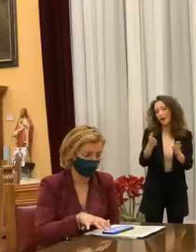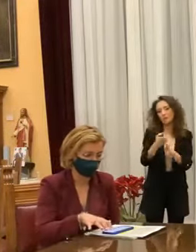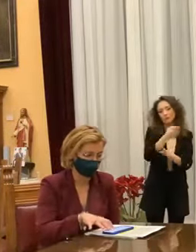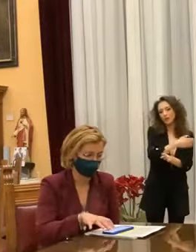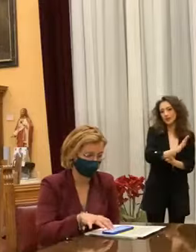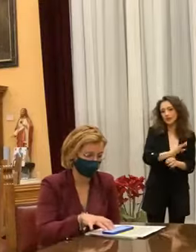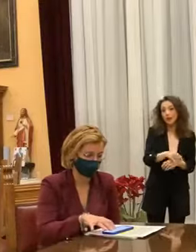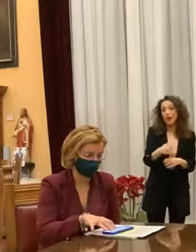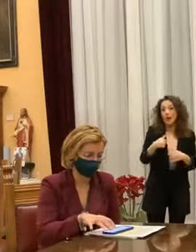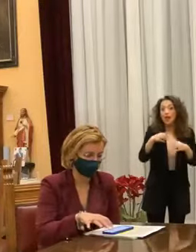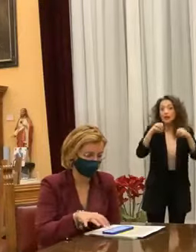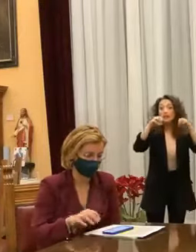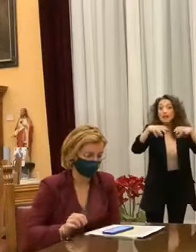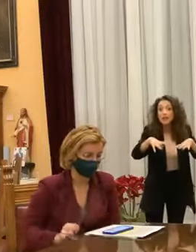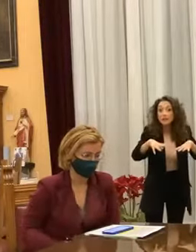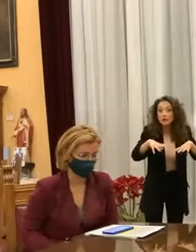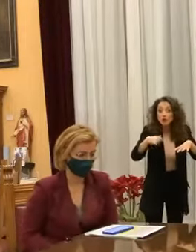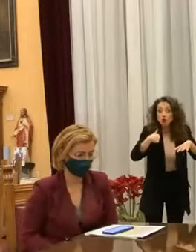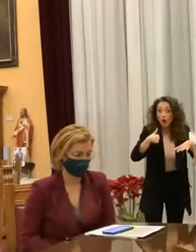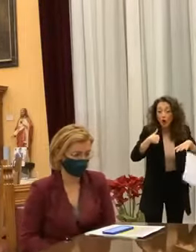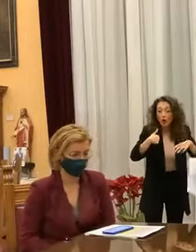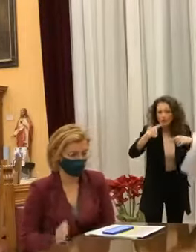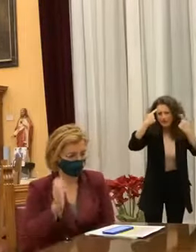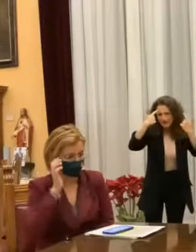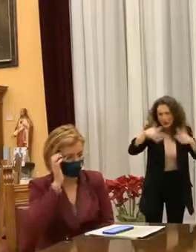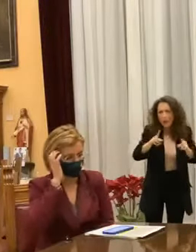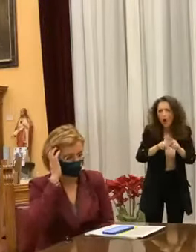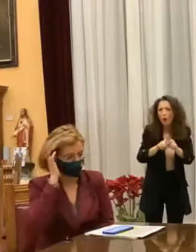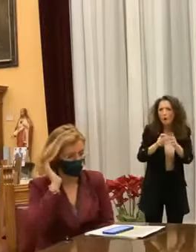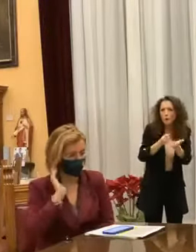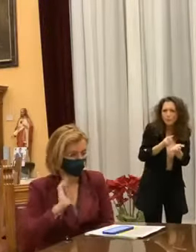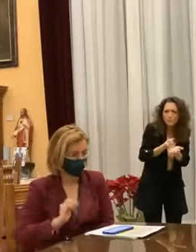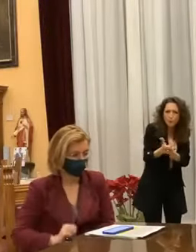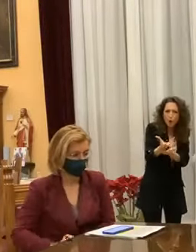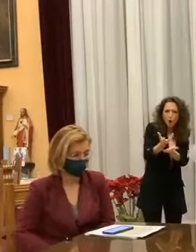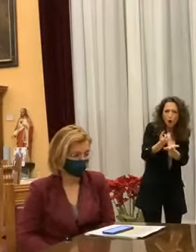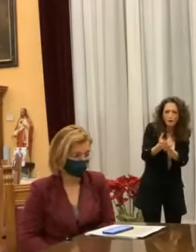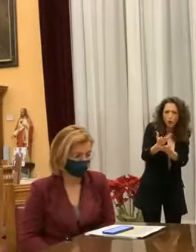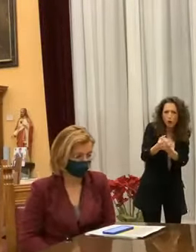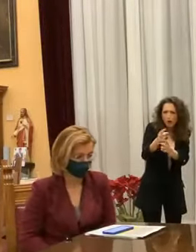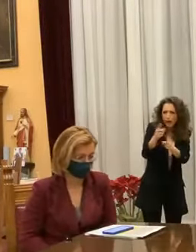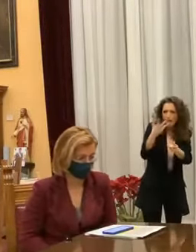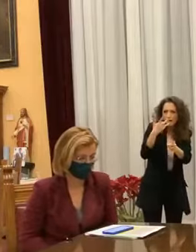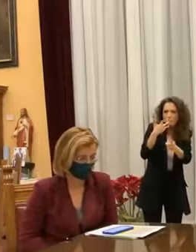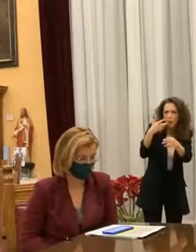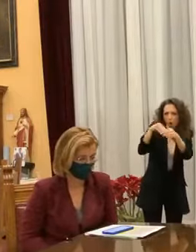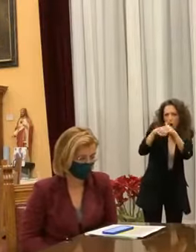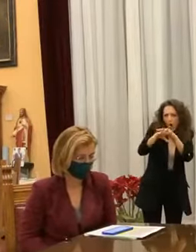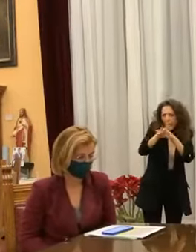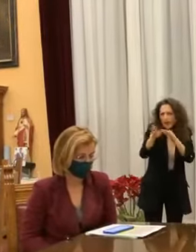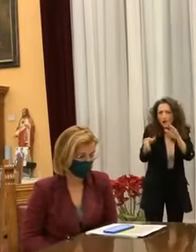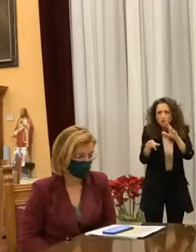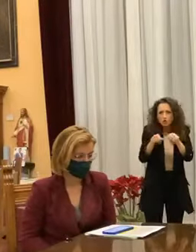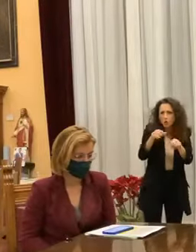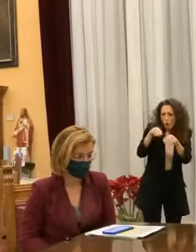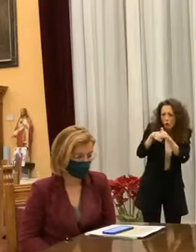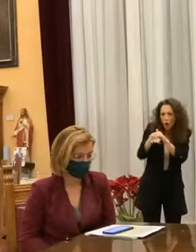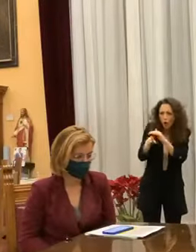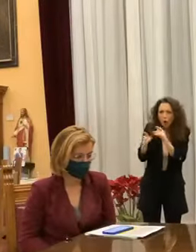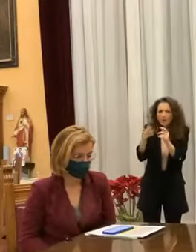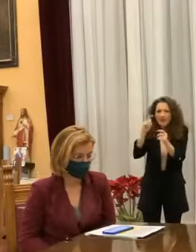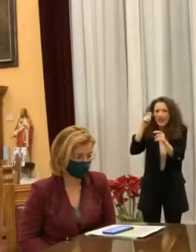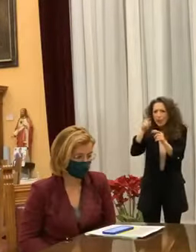proprio lanciata lì, proprio perché sapevo che volevano insabbiare certi delinquenti, questi delinquenti volevano